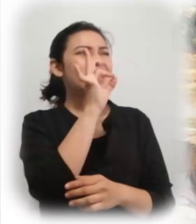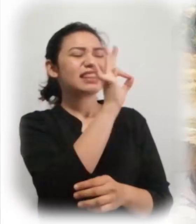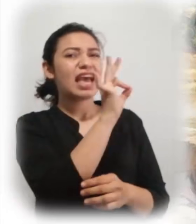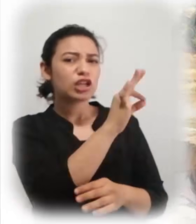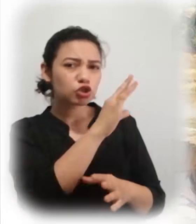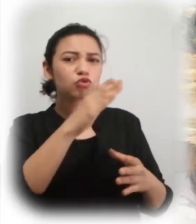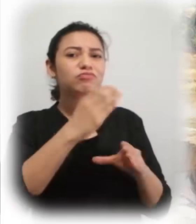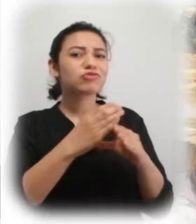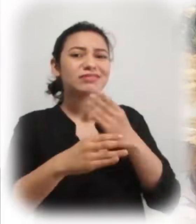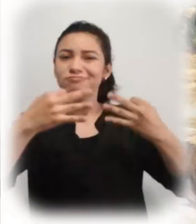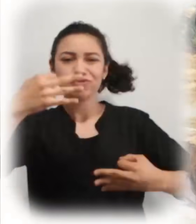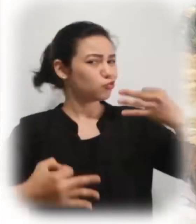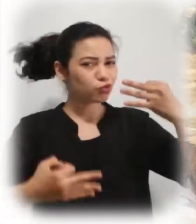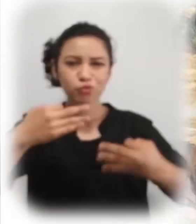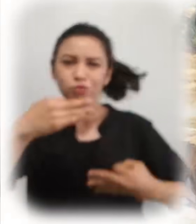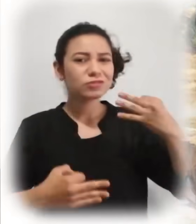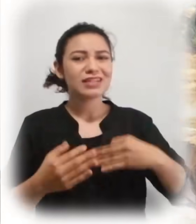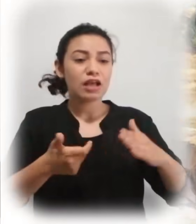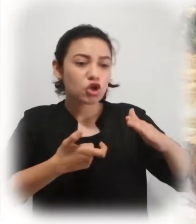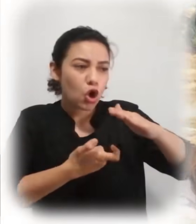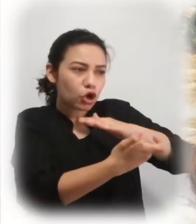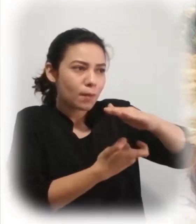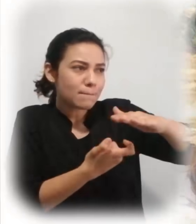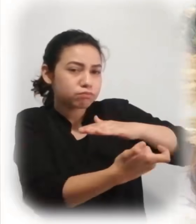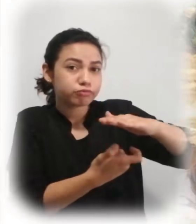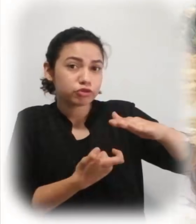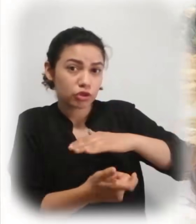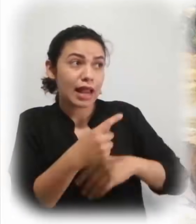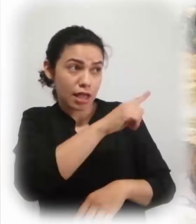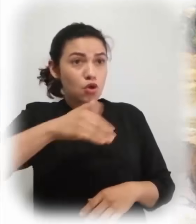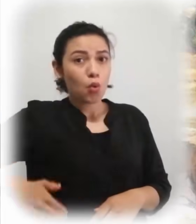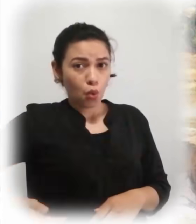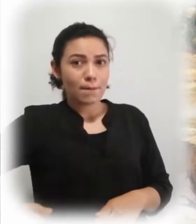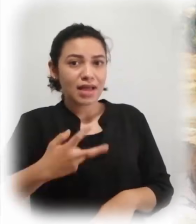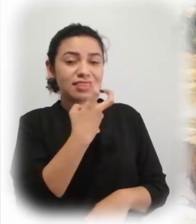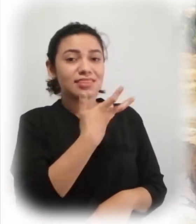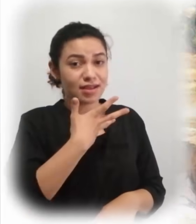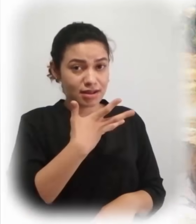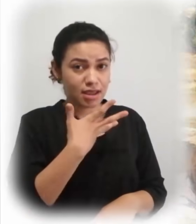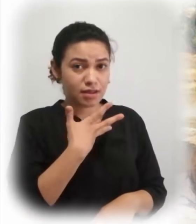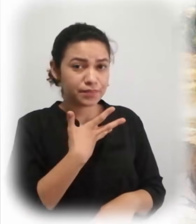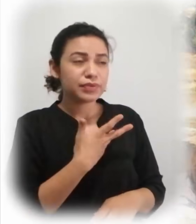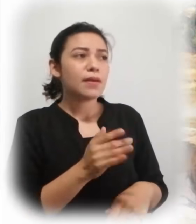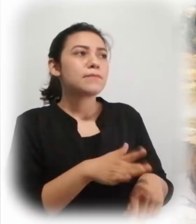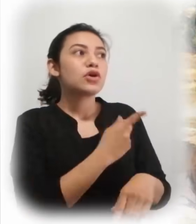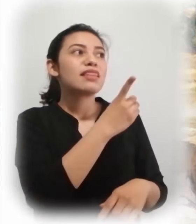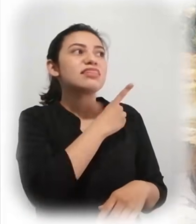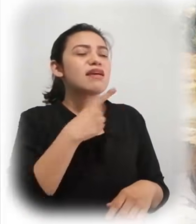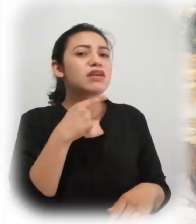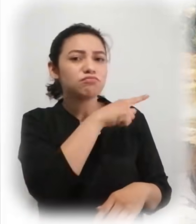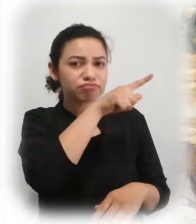pues ellos deberían ser quienes proporcionaran alimentos, seguridad y protección a los rebaños.